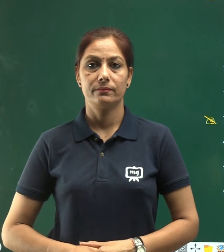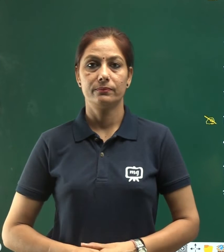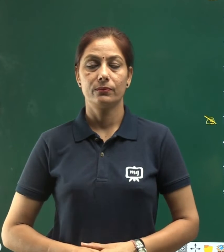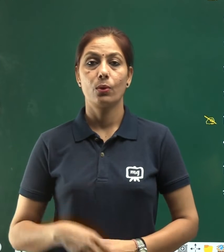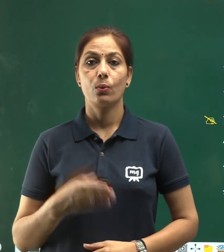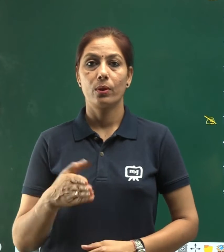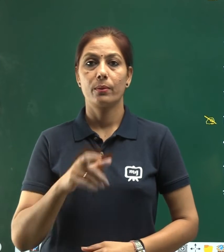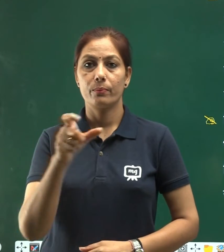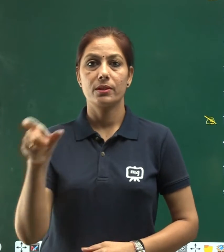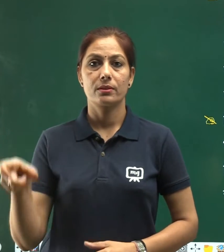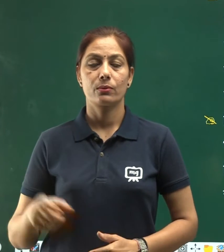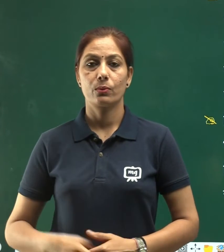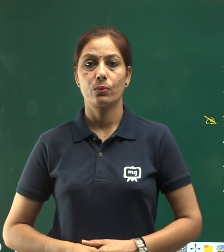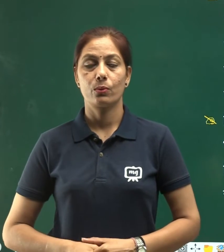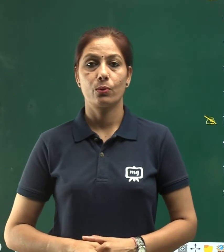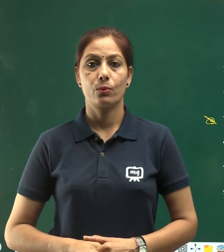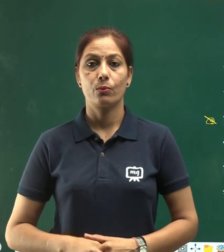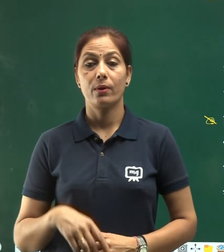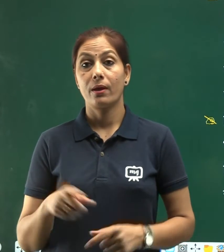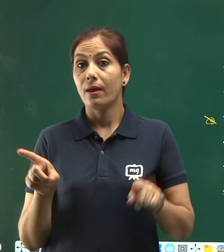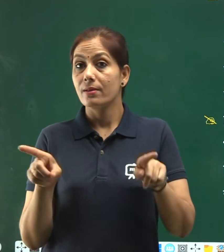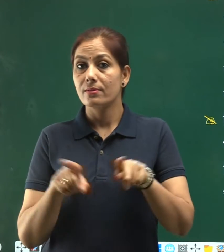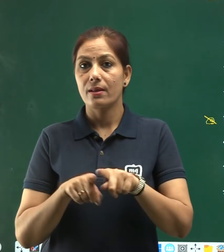अर्थात उन्हें वह एक ही